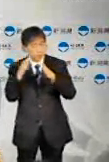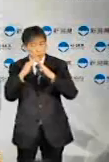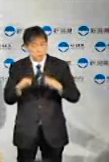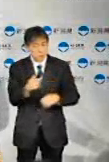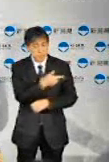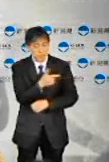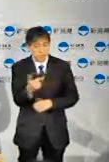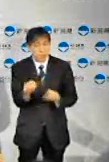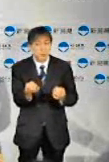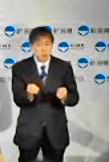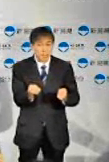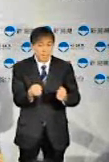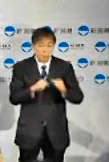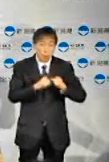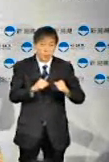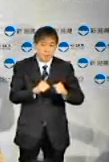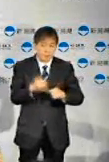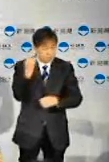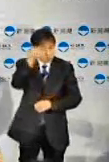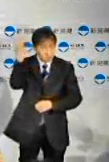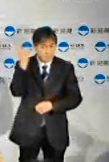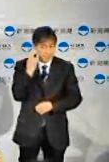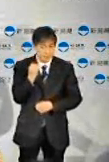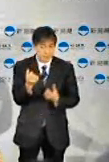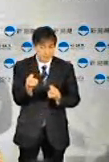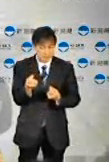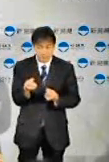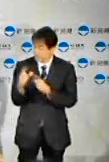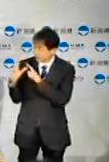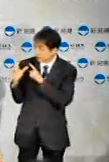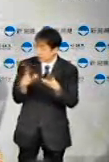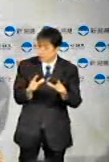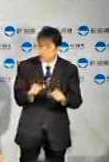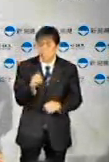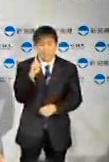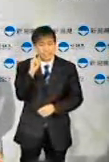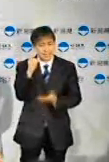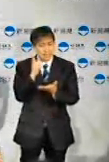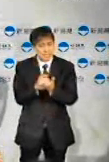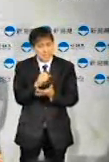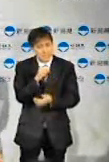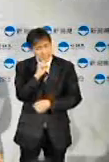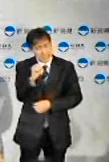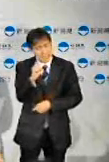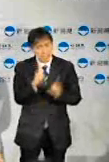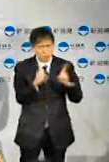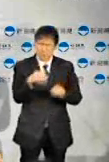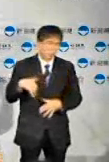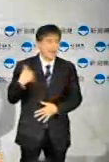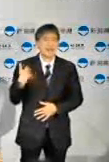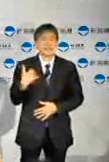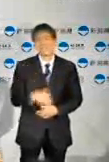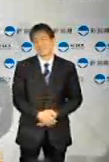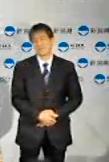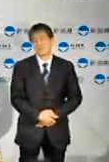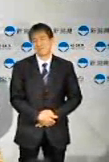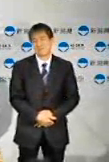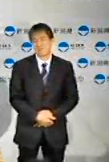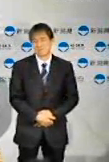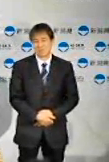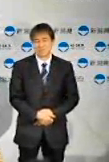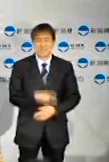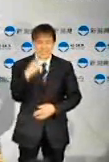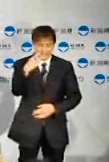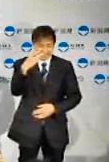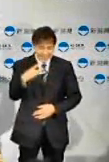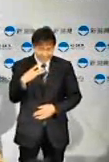数回やる今のイメージだという。 そうですね、1回ポッキーで十分かどうかって分かりませんよね。やっぱり2度